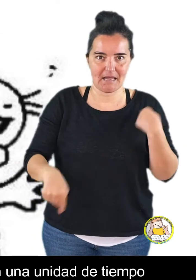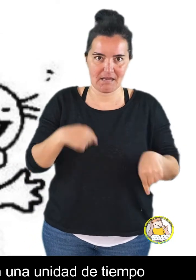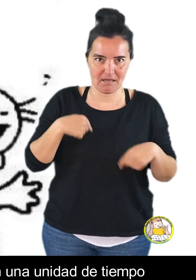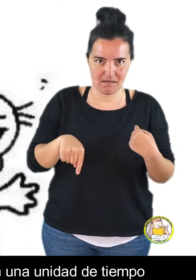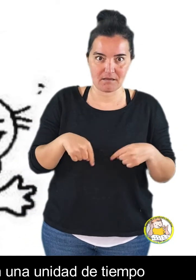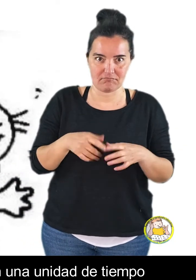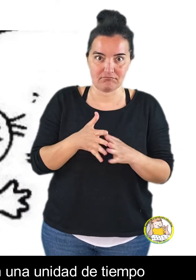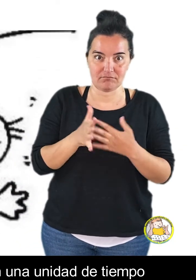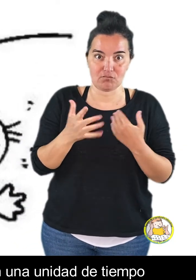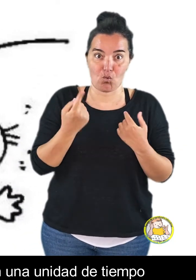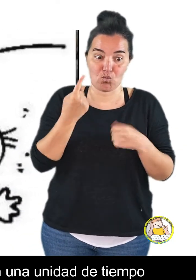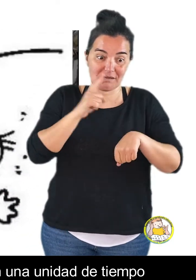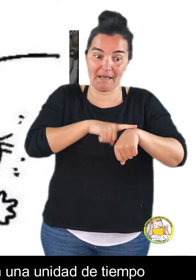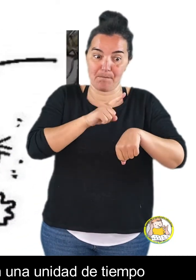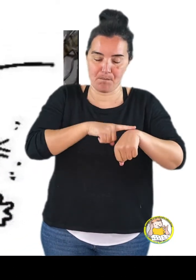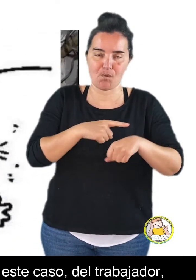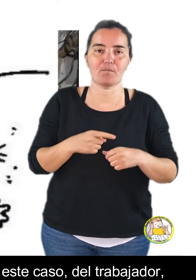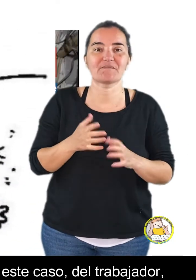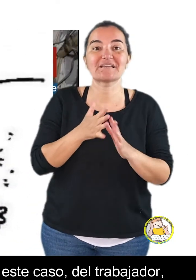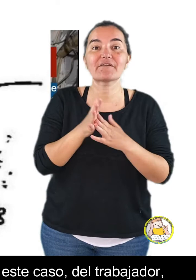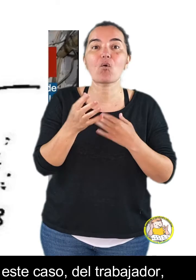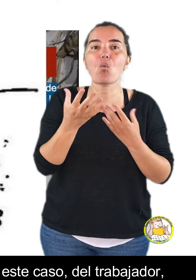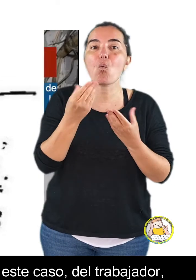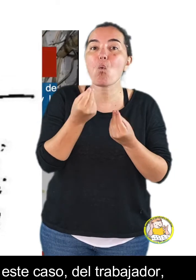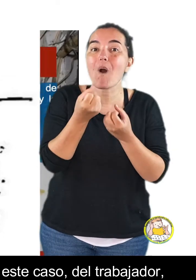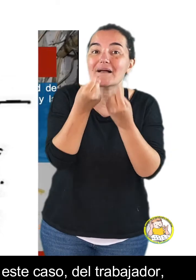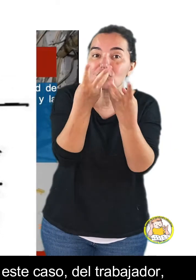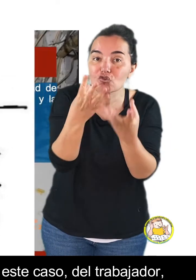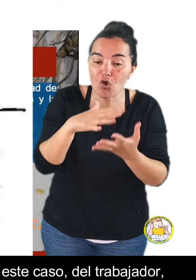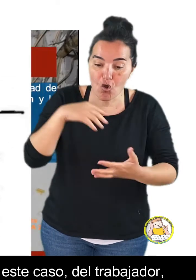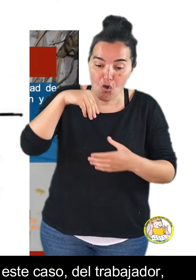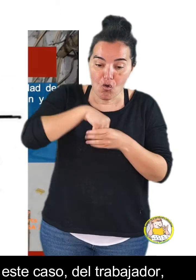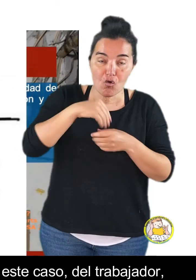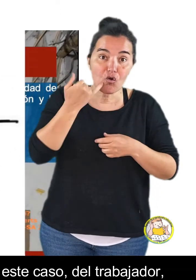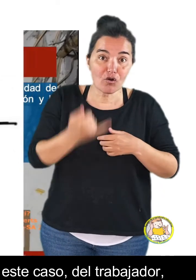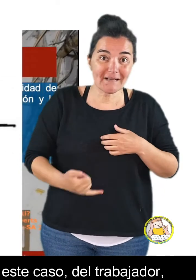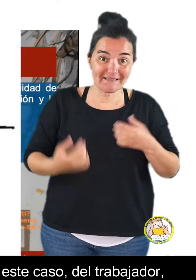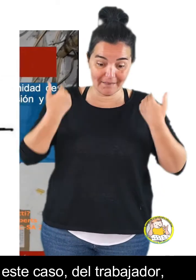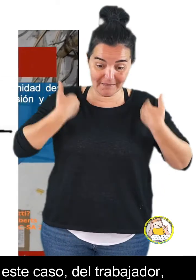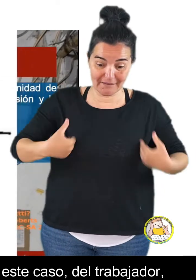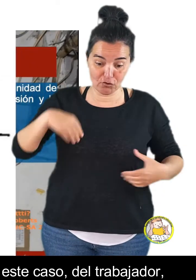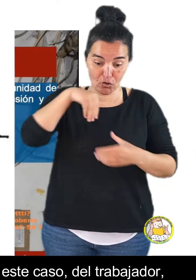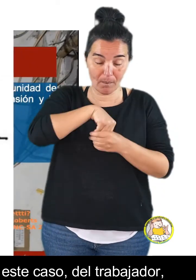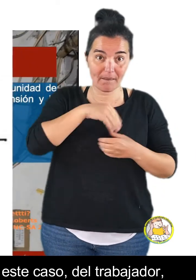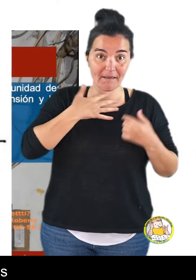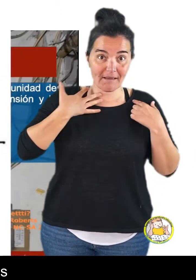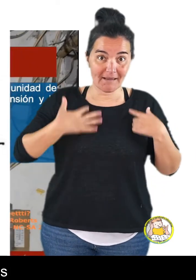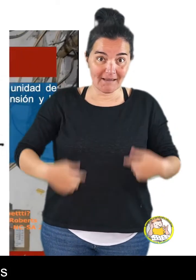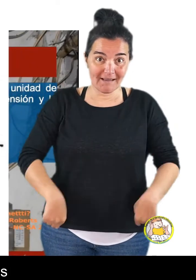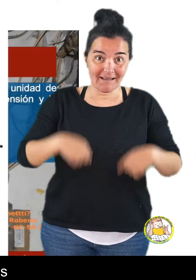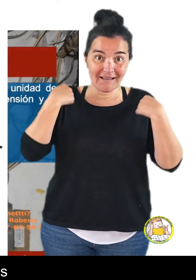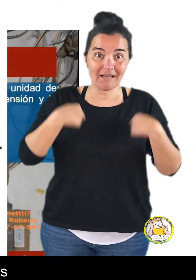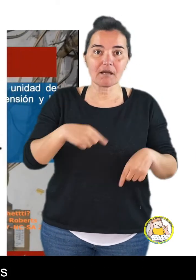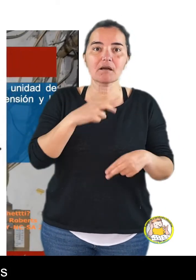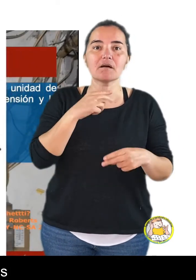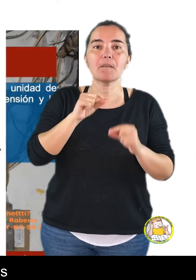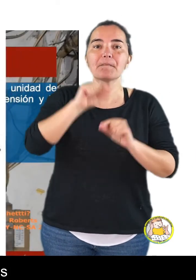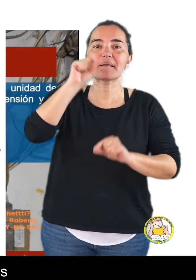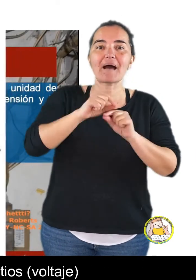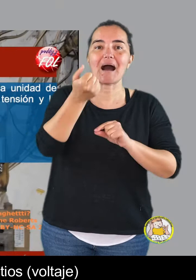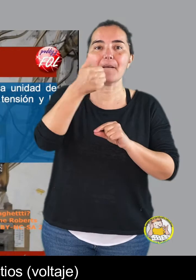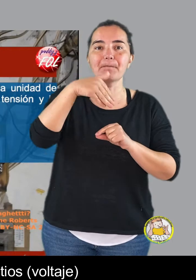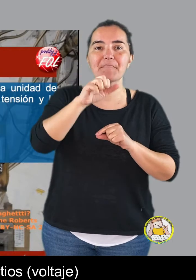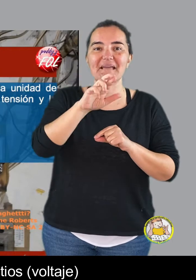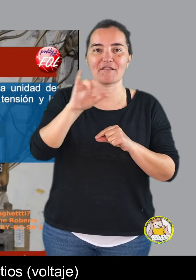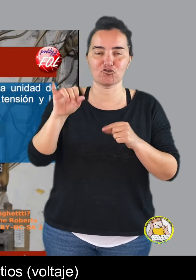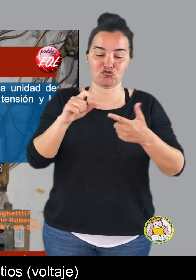determinado conductor en una unidad de tiempo, es decir, cuánta corriente pasa por dentro, en este caso del trabajador, y se mide en